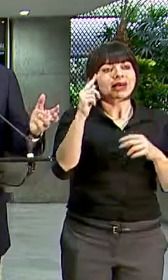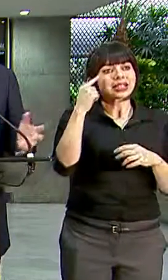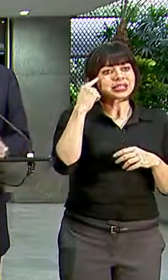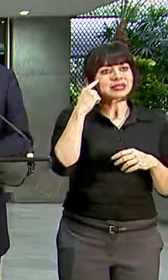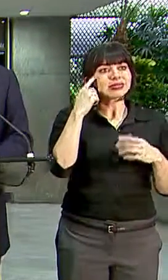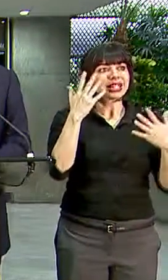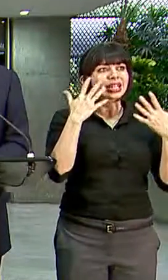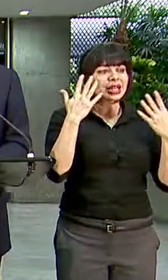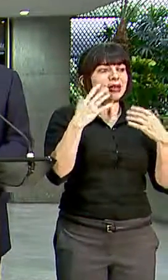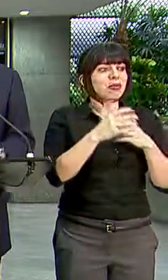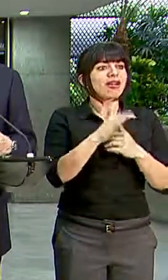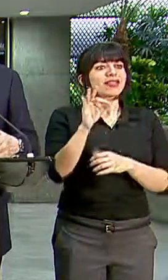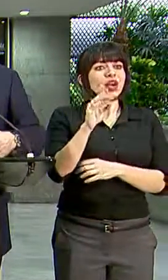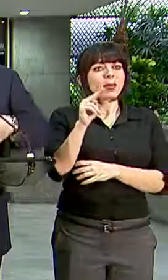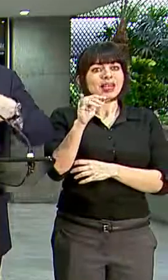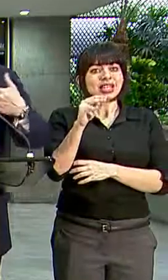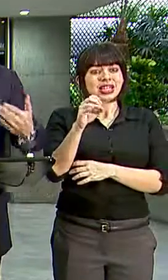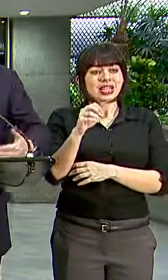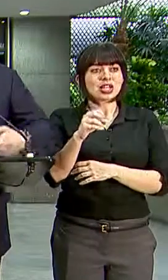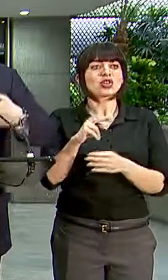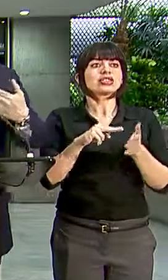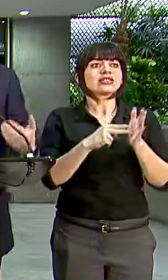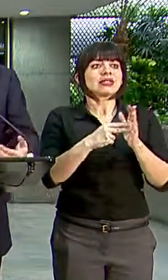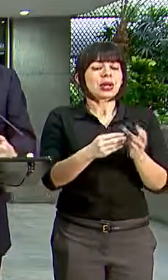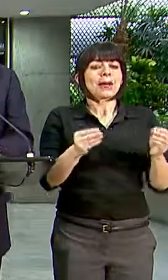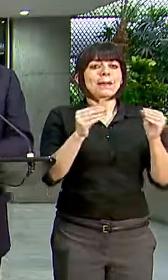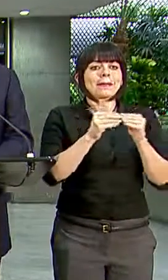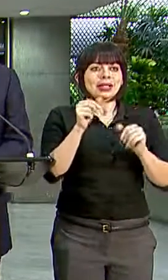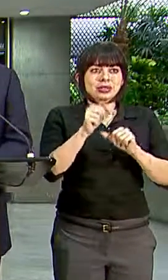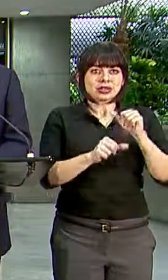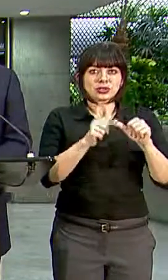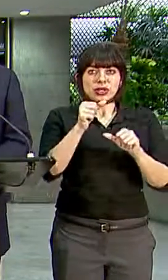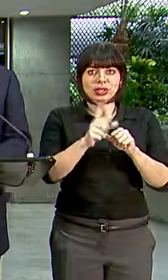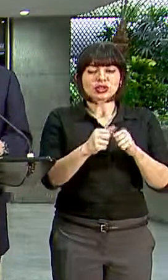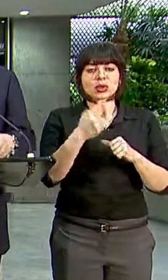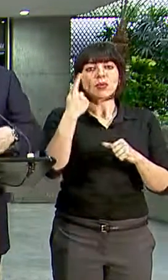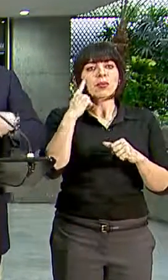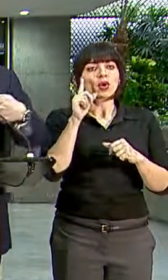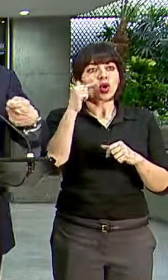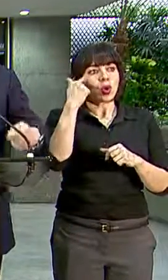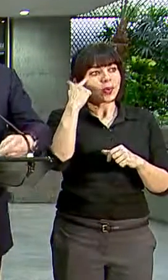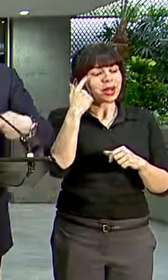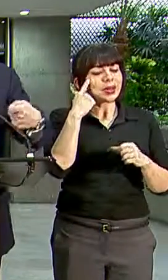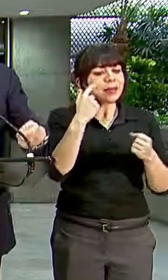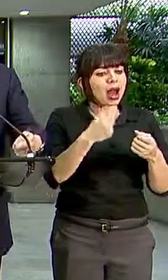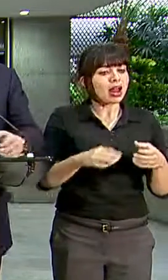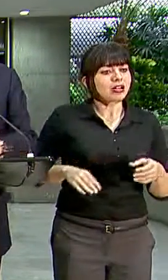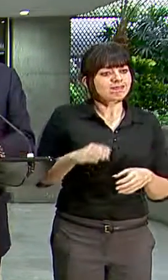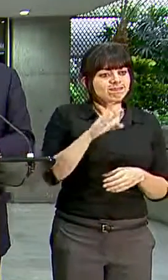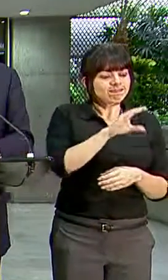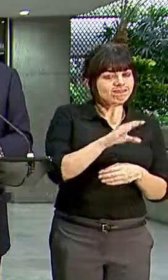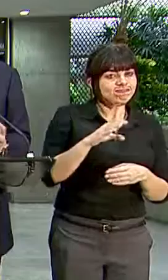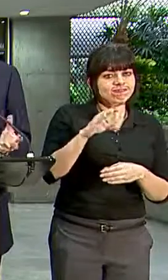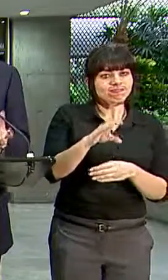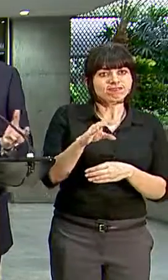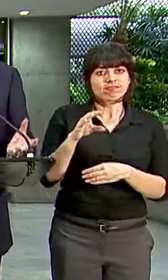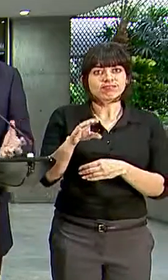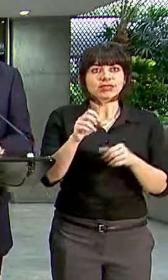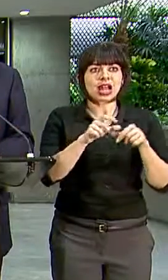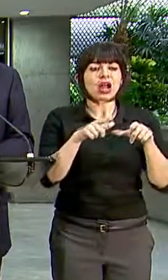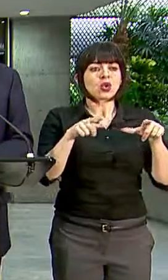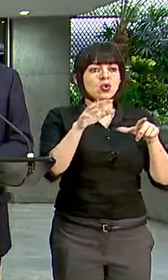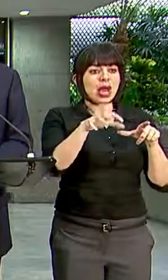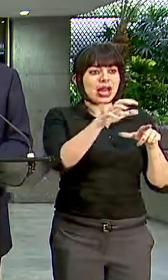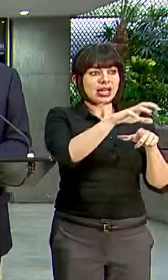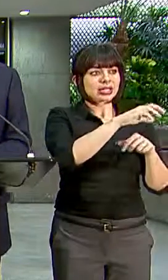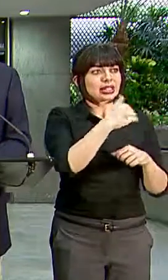del tiempo y el fenómeno del Niño, que ha significado un mayor esfuerzo por parte del gobierno de Costa Rica de tener que invertir en todas esas zonas donde